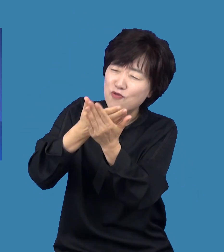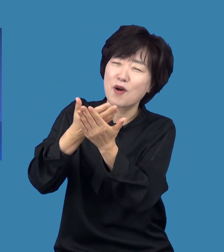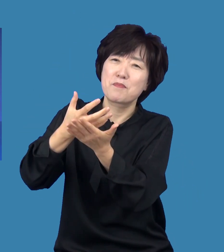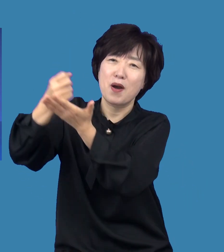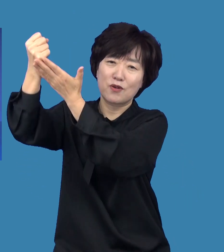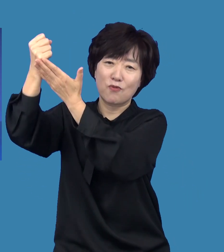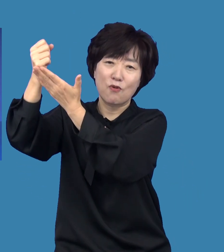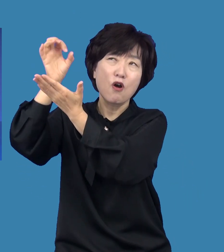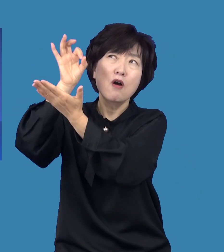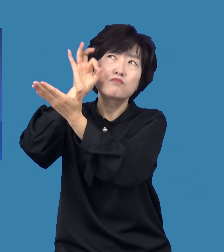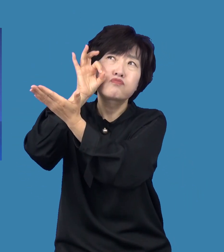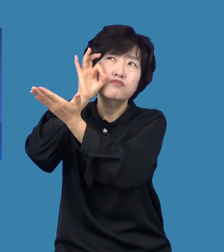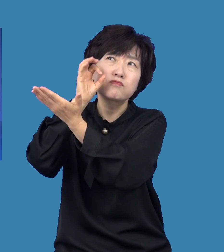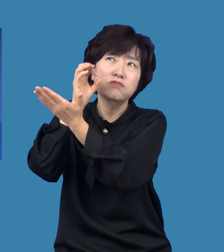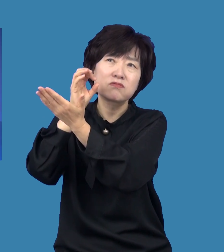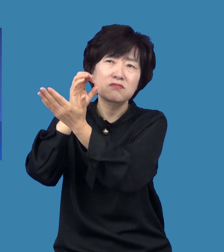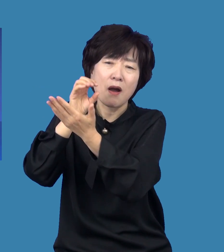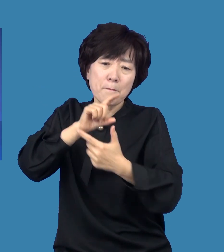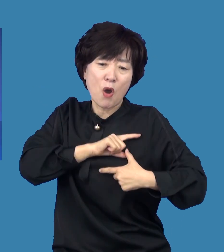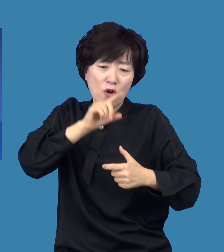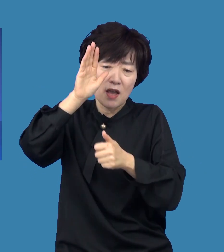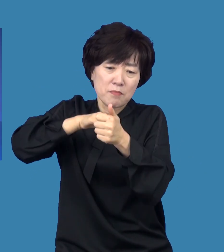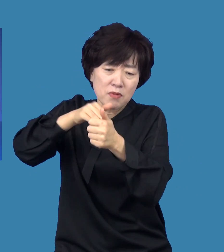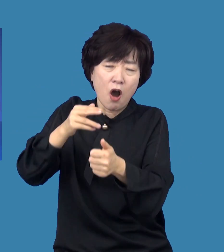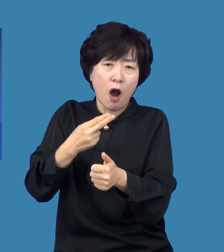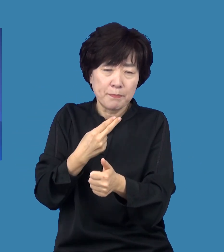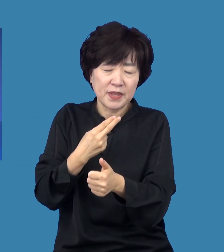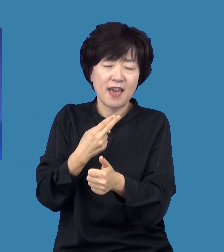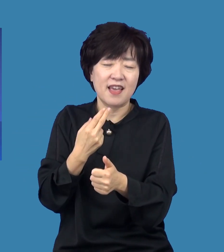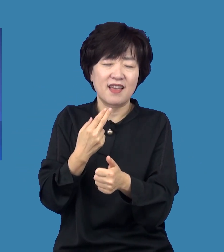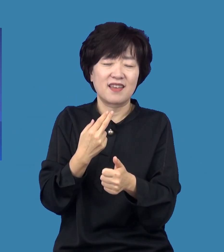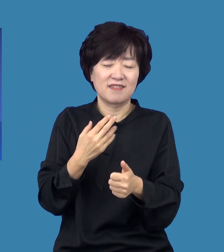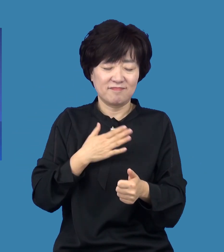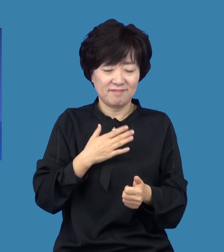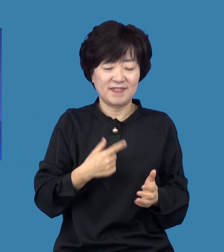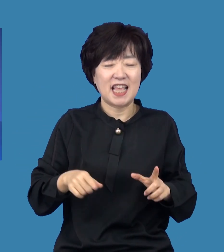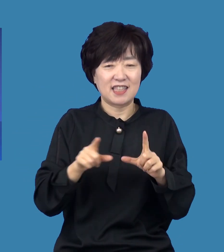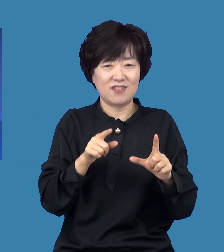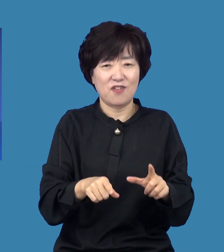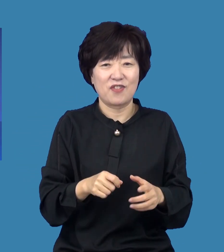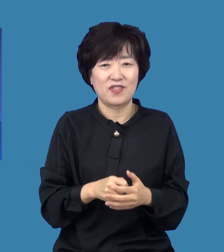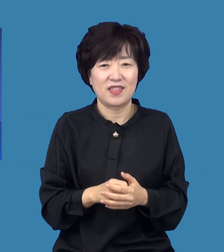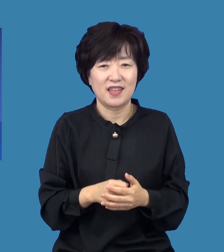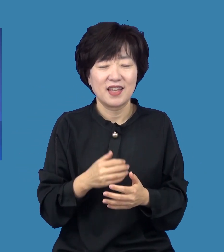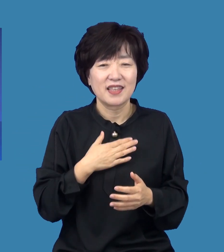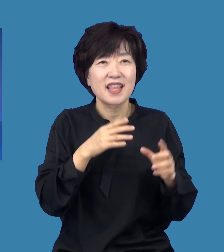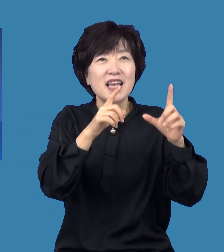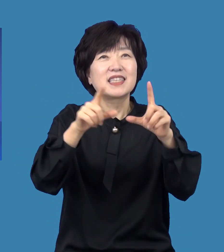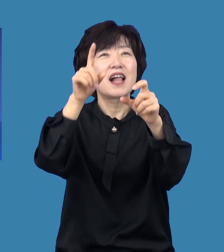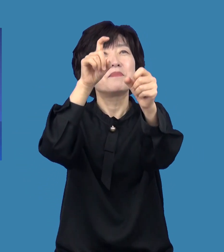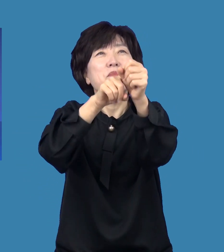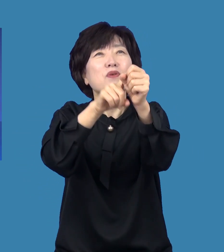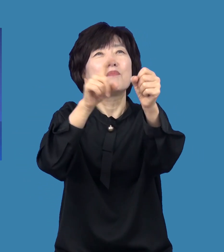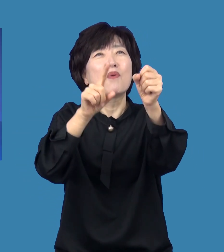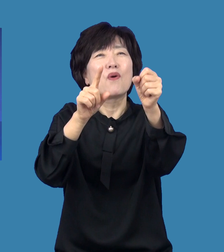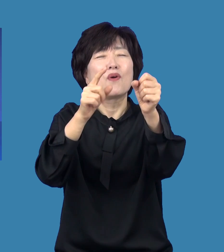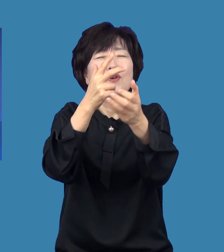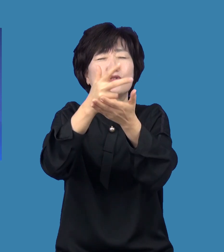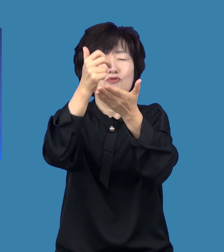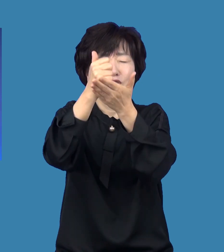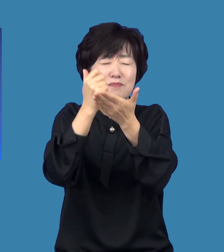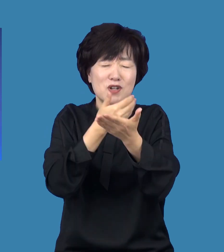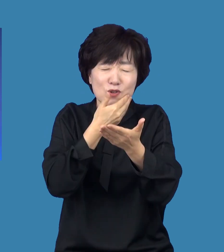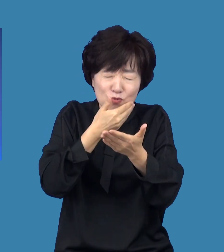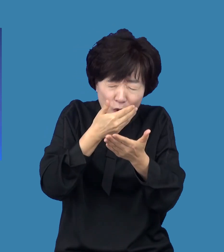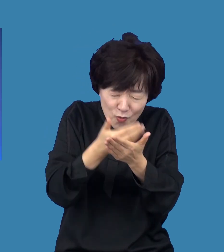않도록 그렇게 사는 거예요. 여러분의 삶의 목표는 뭡니까? 그리스도를 존귀하게 하는 것이기를